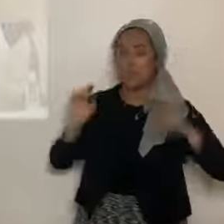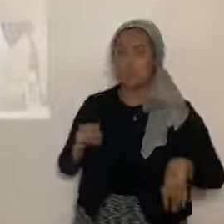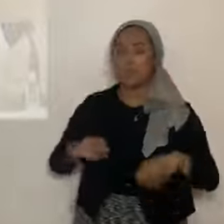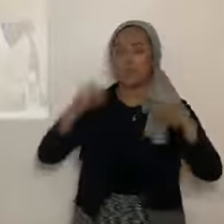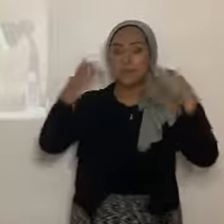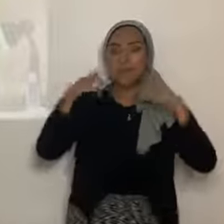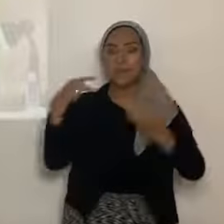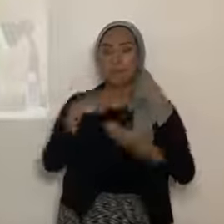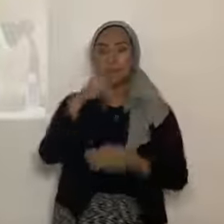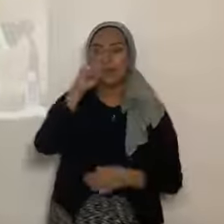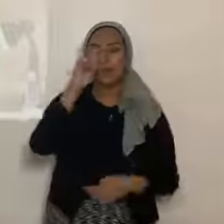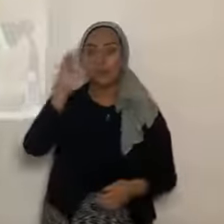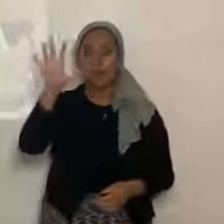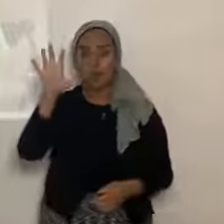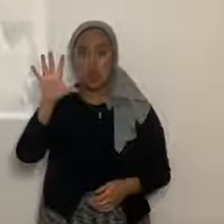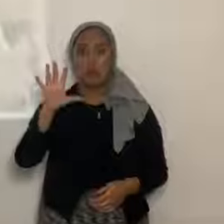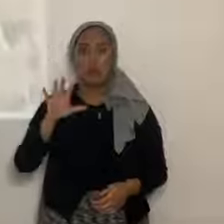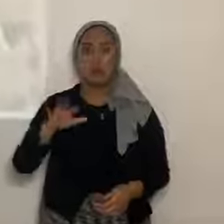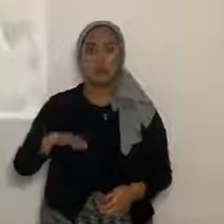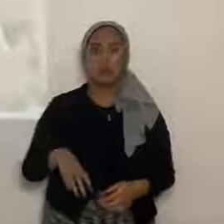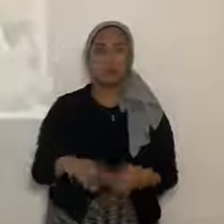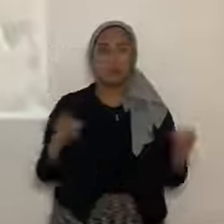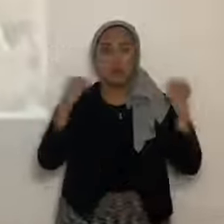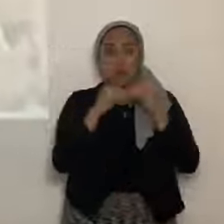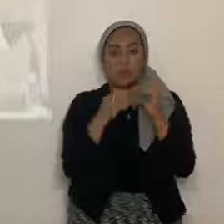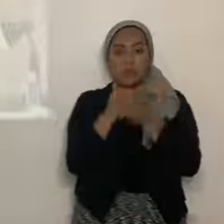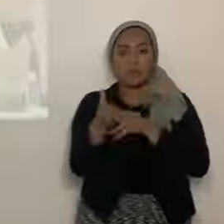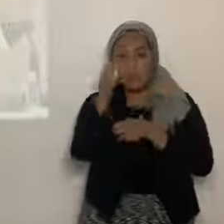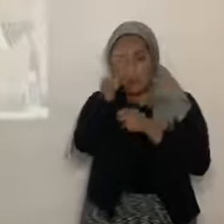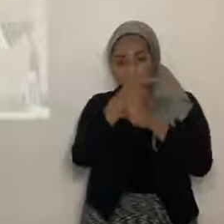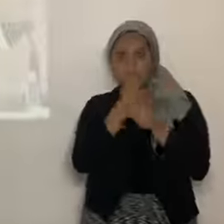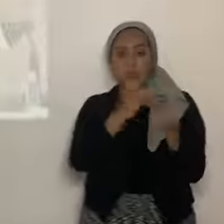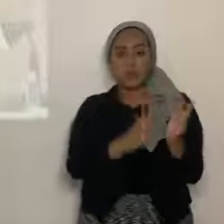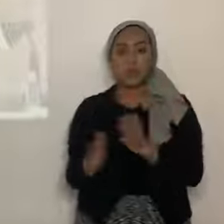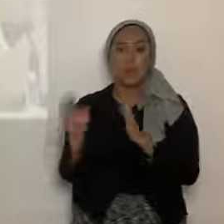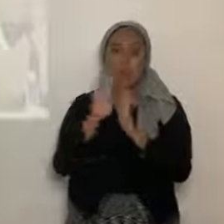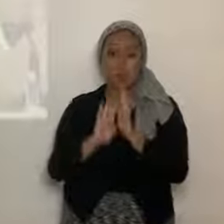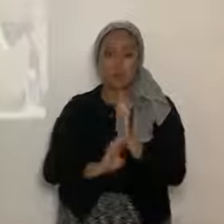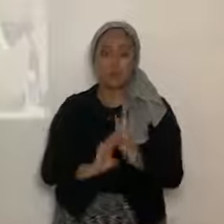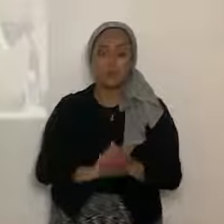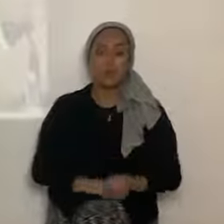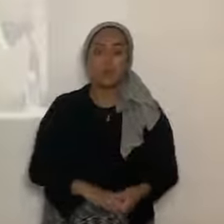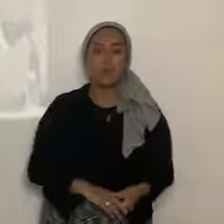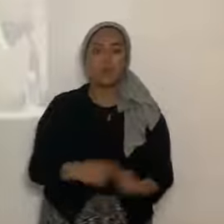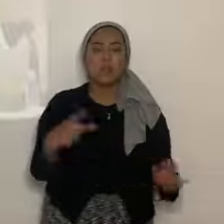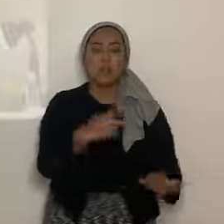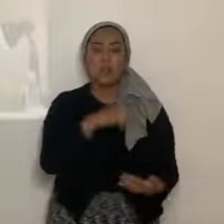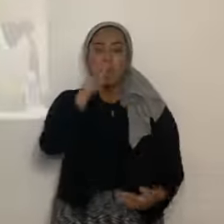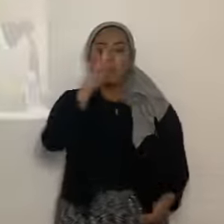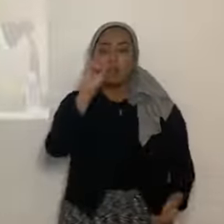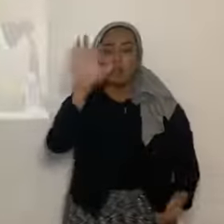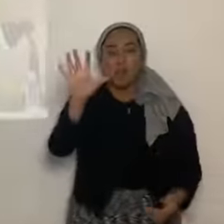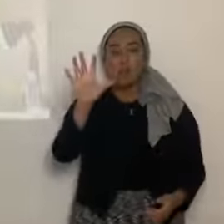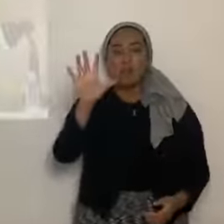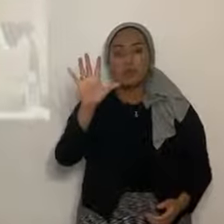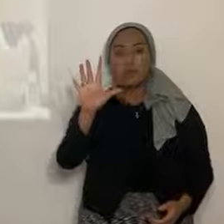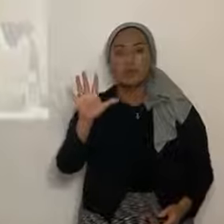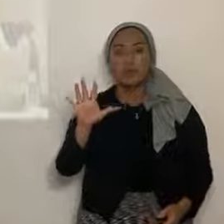105, pero no he terminado con este punto, va más allá, hermano, según la Biblia, Vamos al Salmo 105, entonces, muchos,